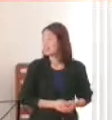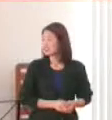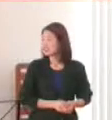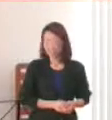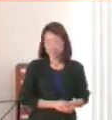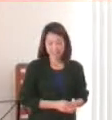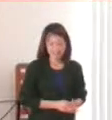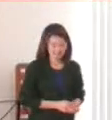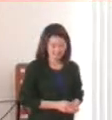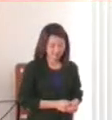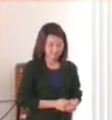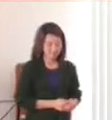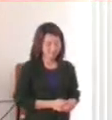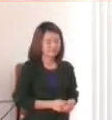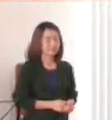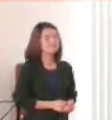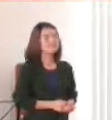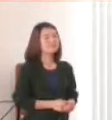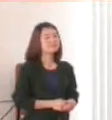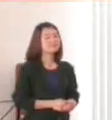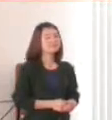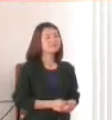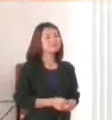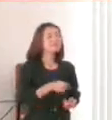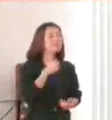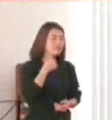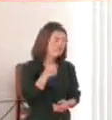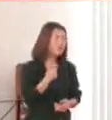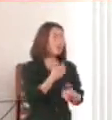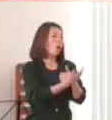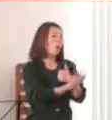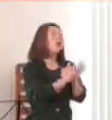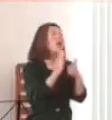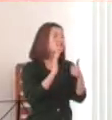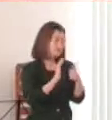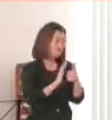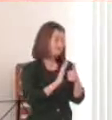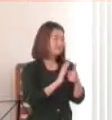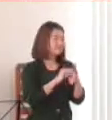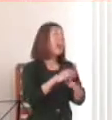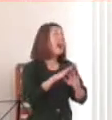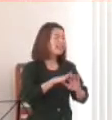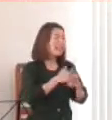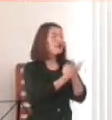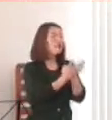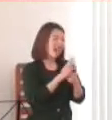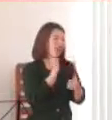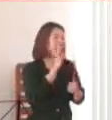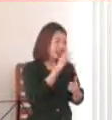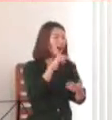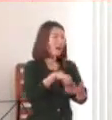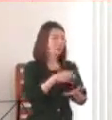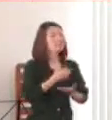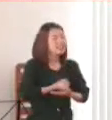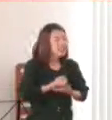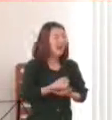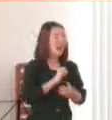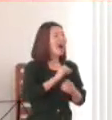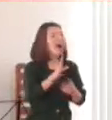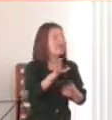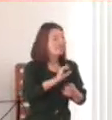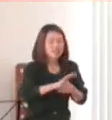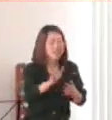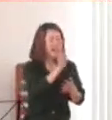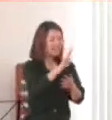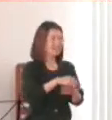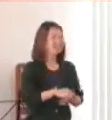常に私たちはこの保険証をですね、携帯しておいてください、ね、しっかり握っておいてください。